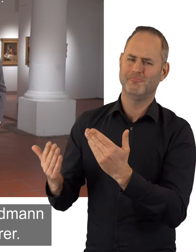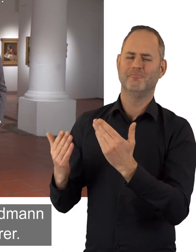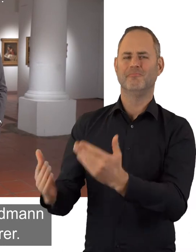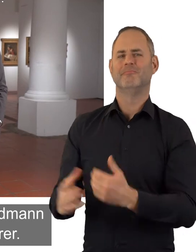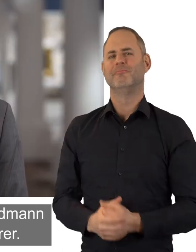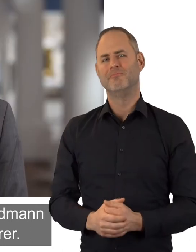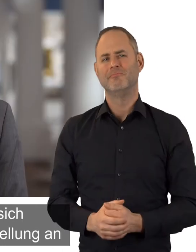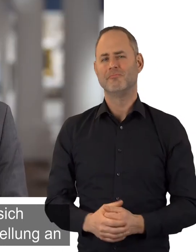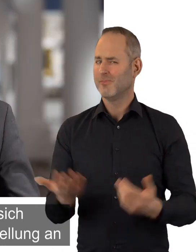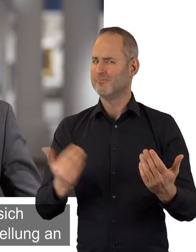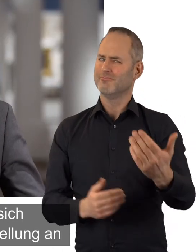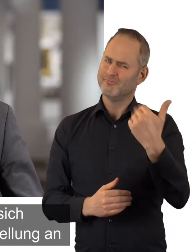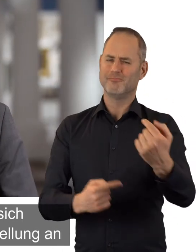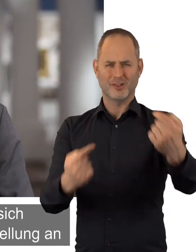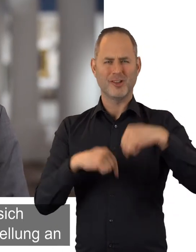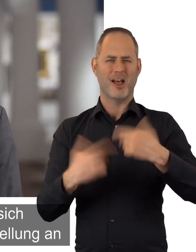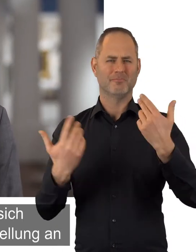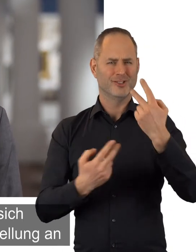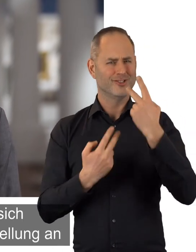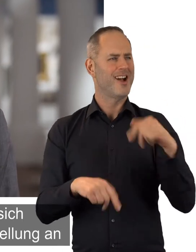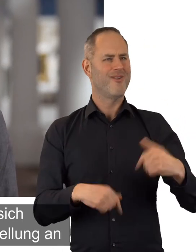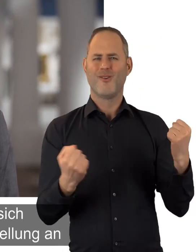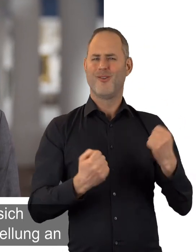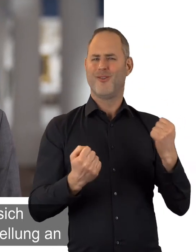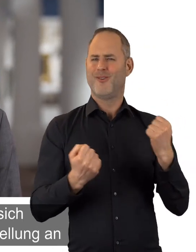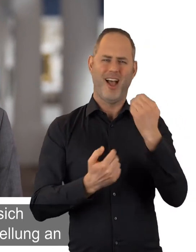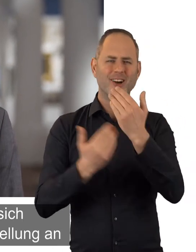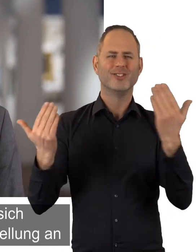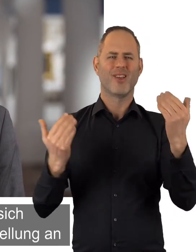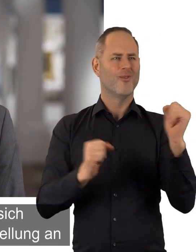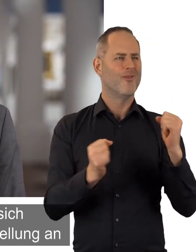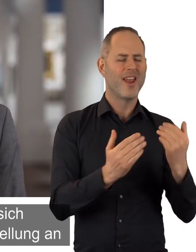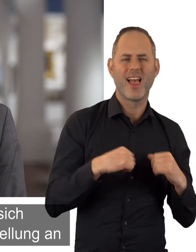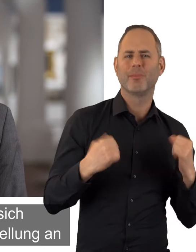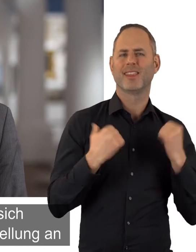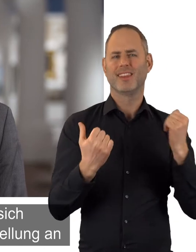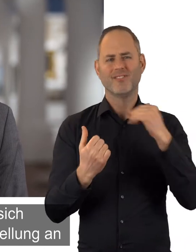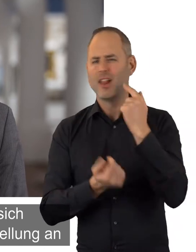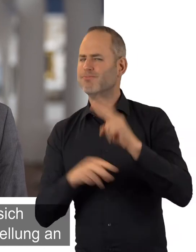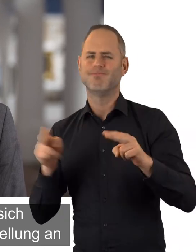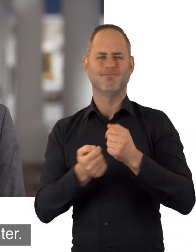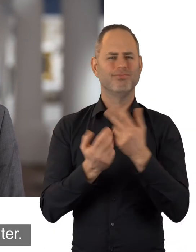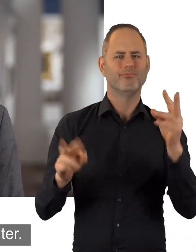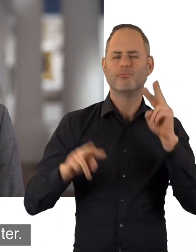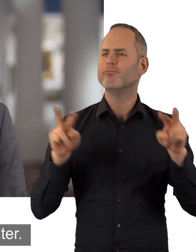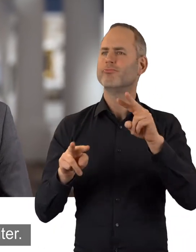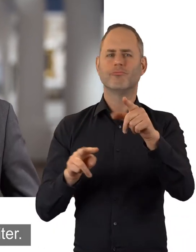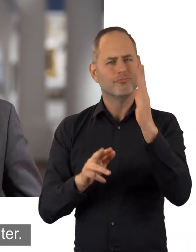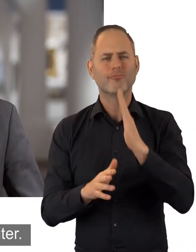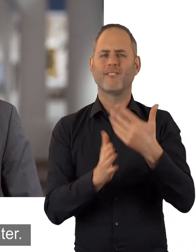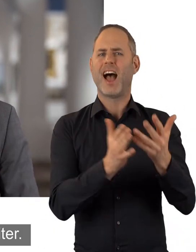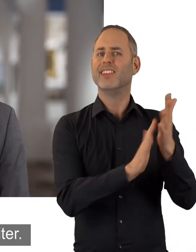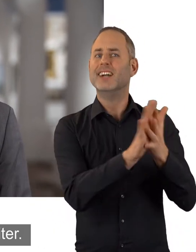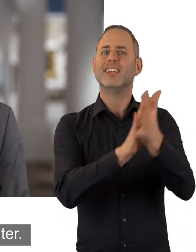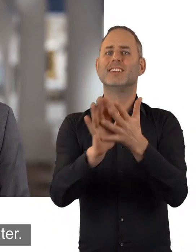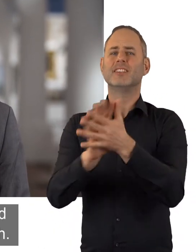Scharrer. Kommen Sie, schauen Sie sich diese lebendige, vielseitige Ausstellung an und erzählen Sie